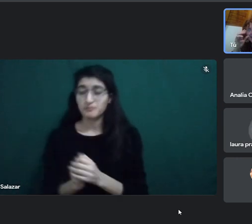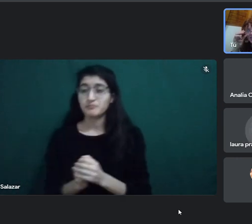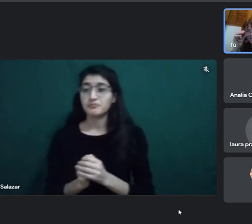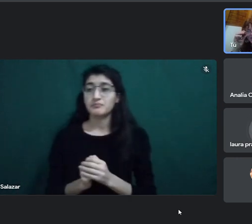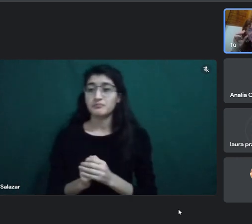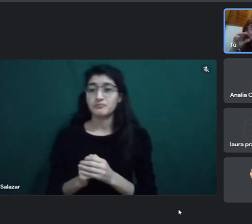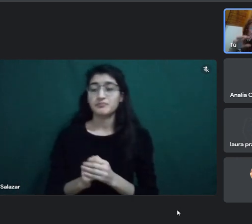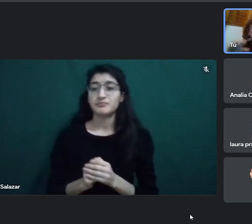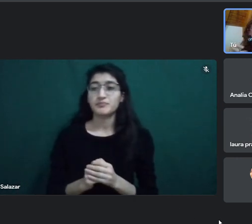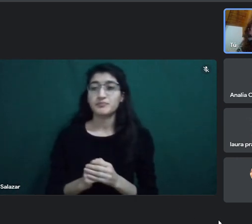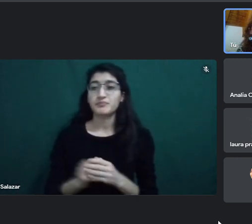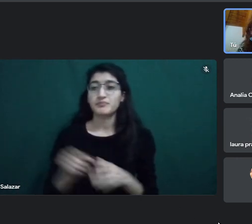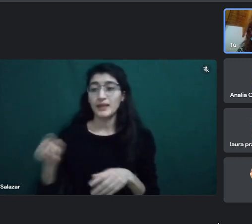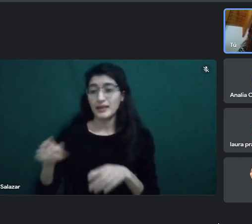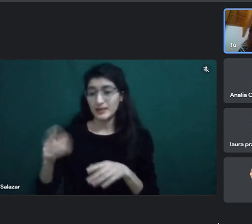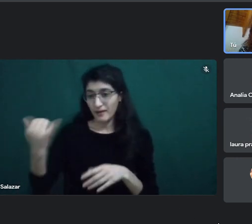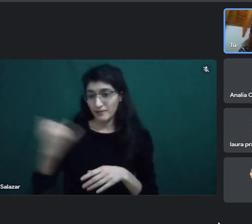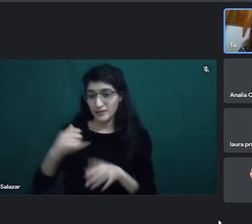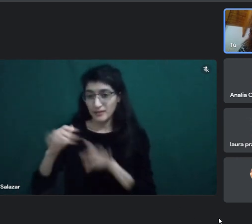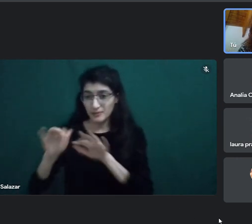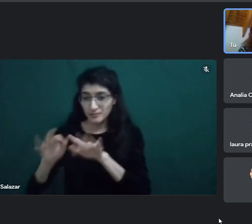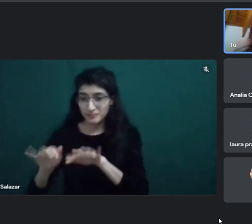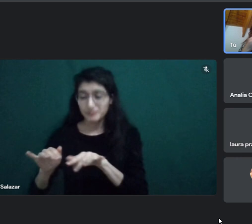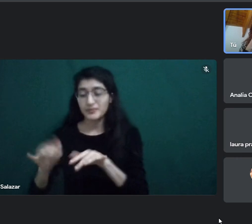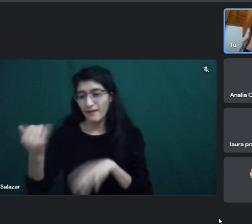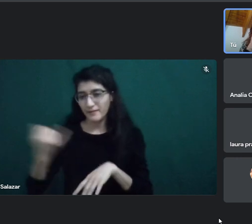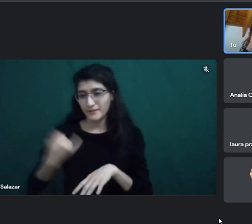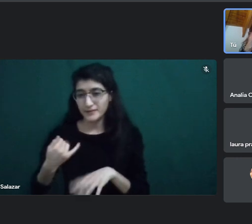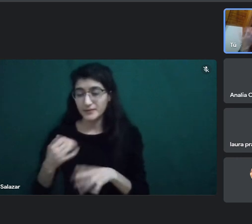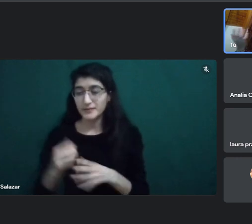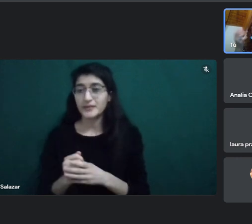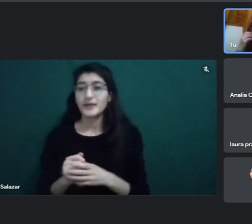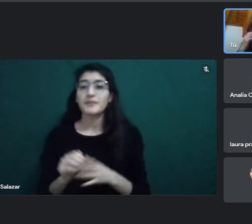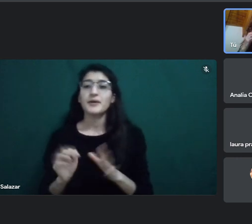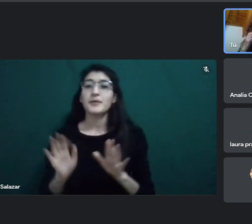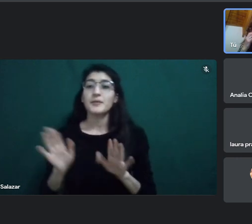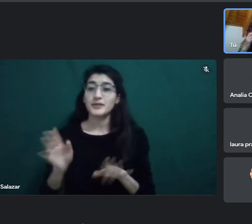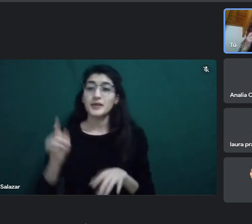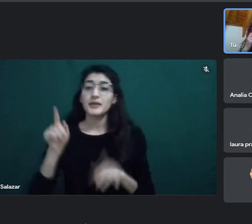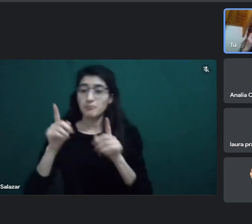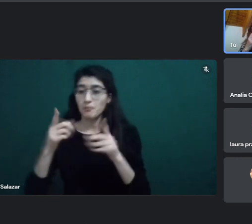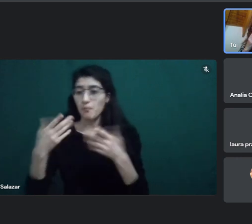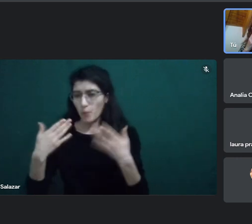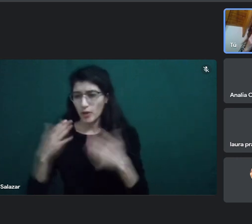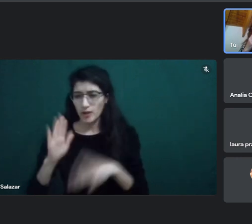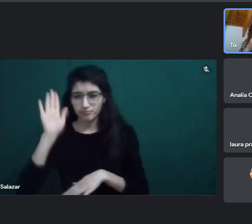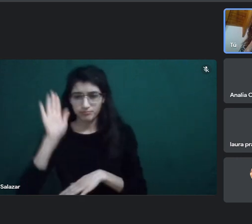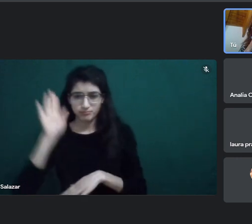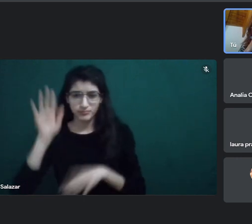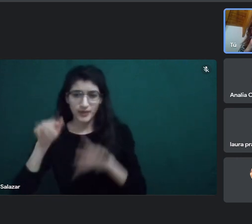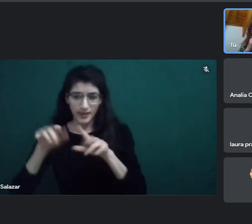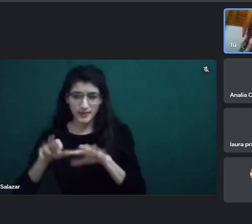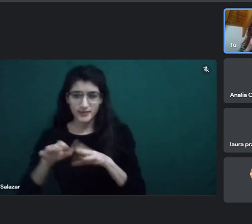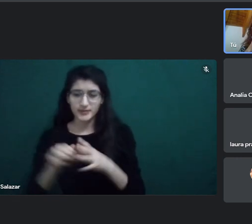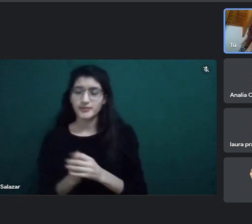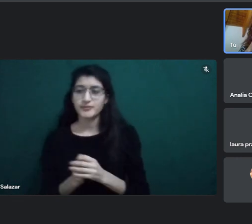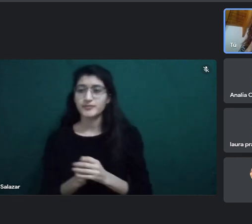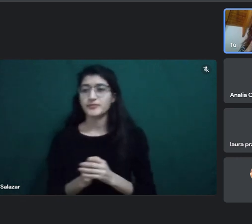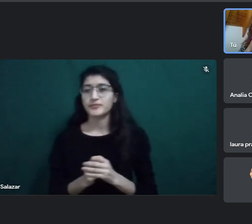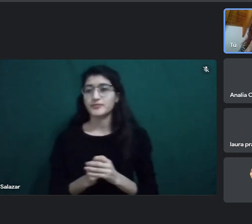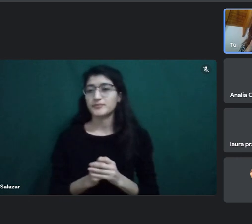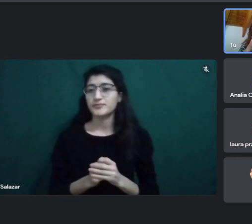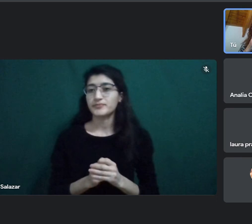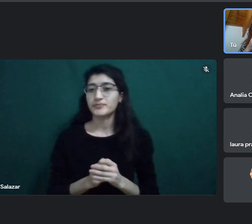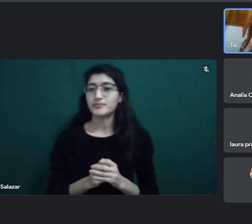lo que Bien. tengo que tener atenta, capaz que tarde un poquito en responderte, pero participen también por el chat si pueden, ¿sí?